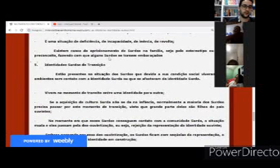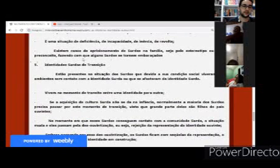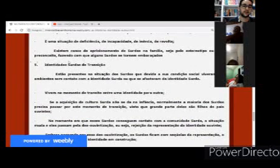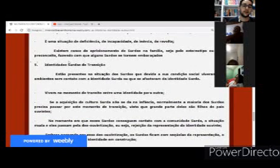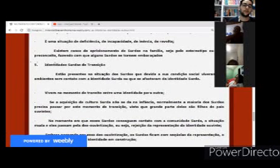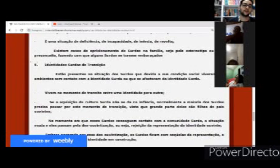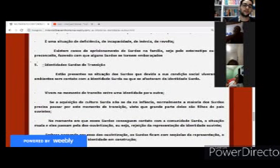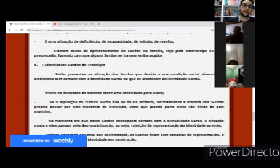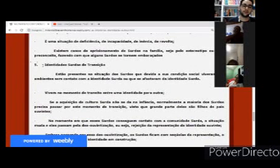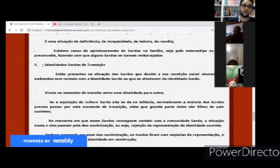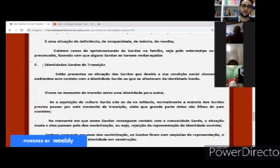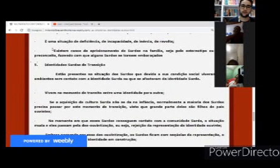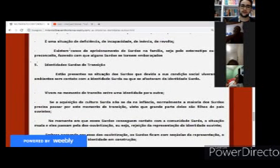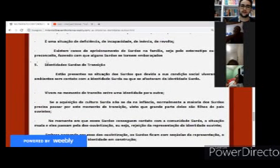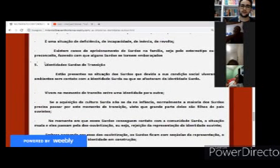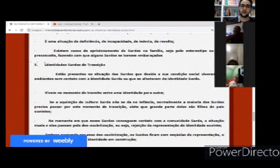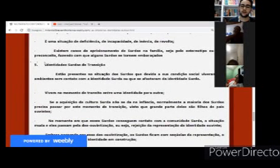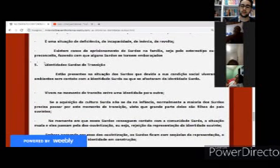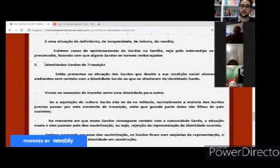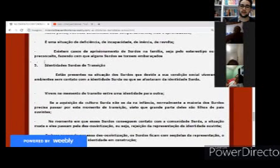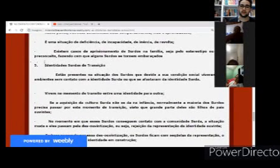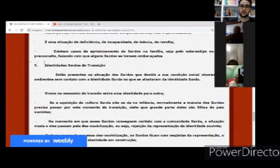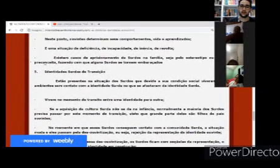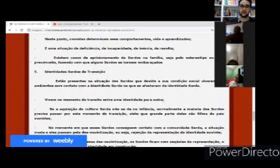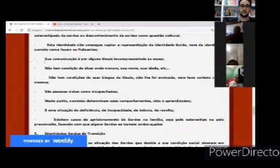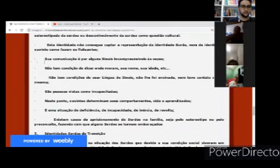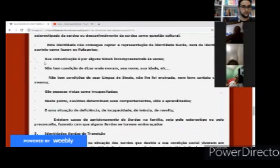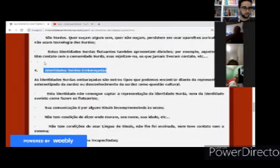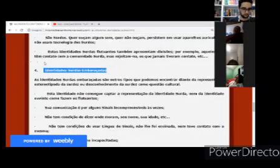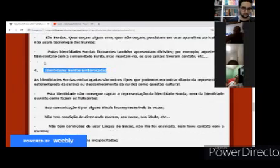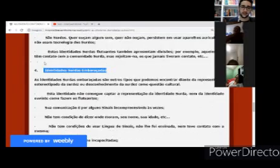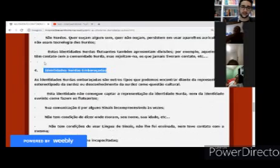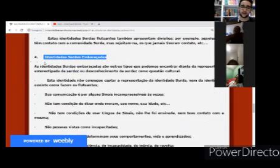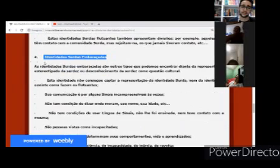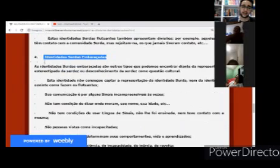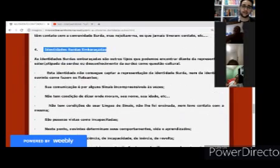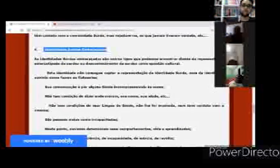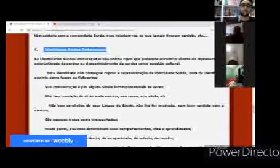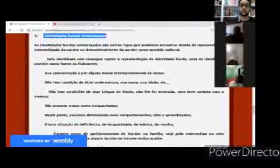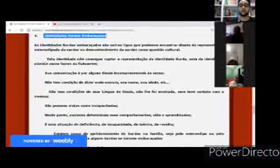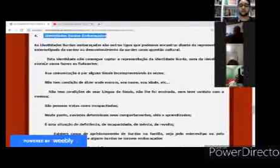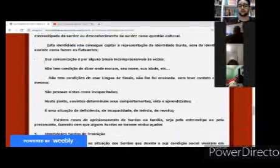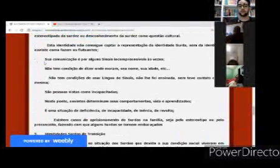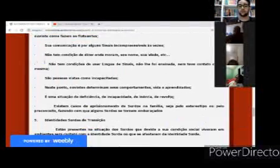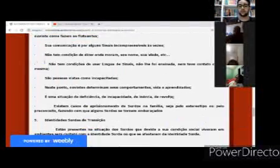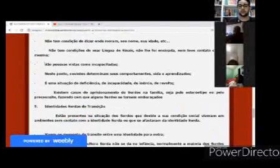doenças, mas a base principal dessa identidade, que é a identidade embaraçada, são de surdos